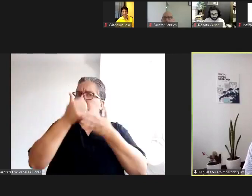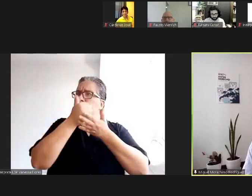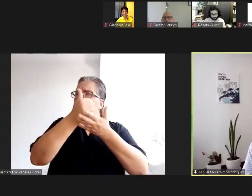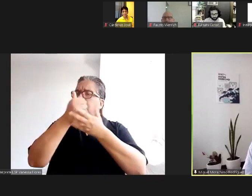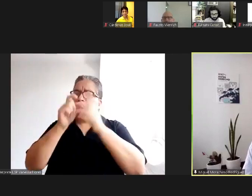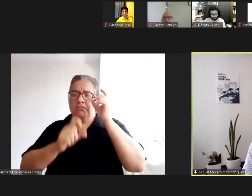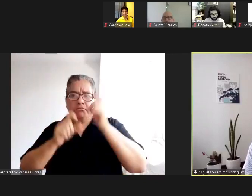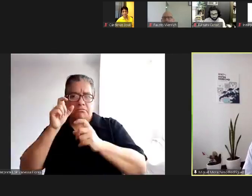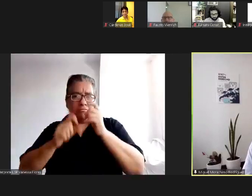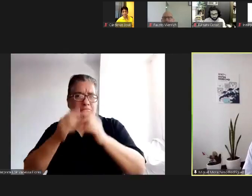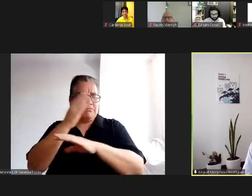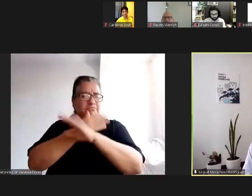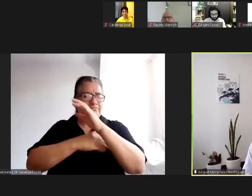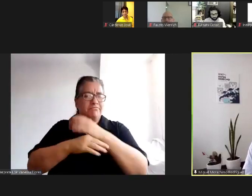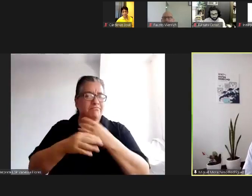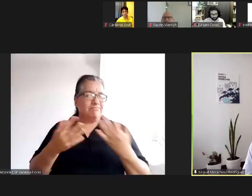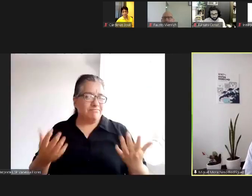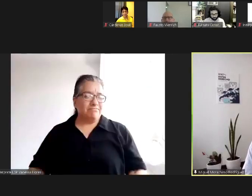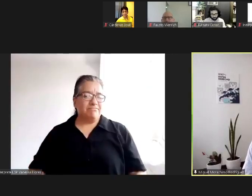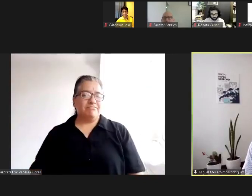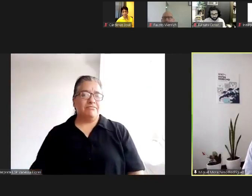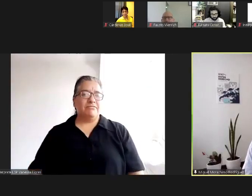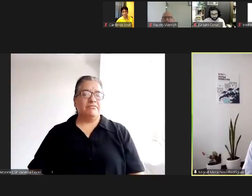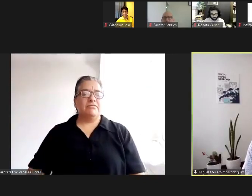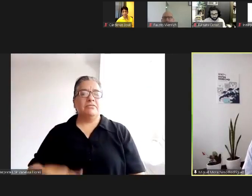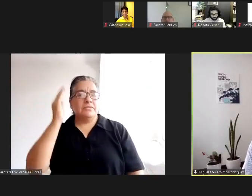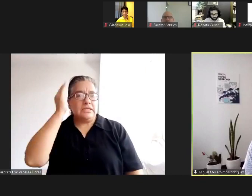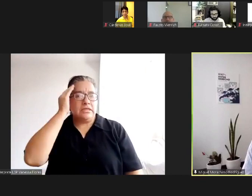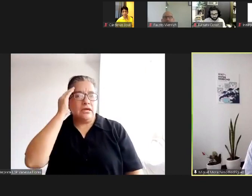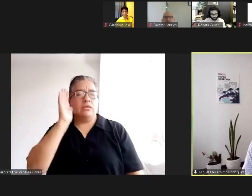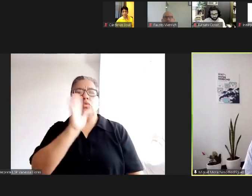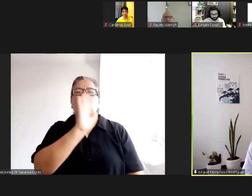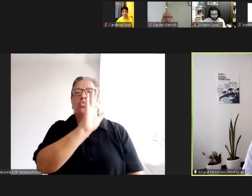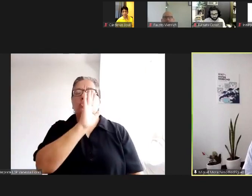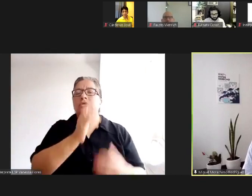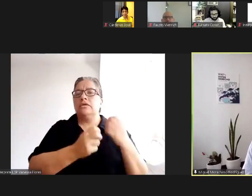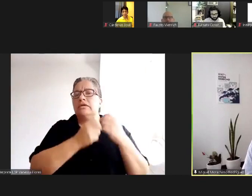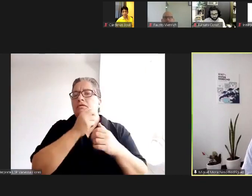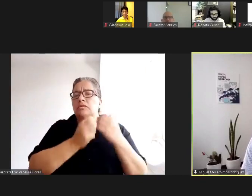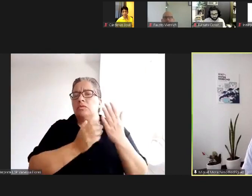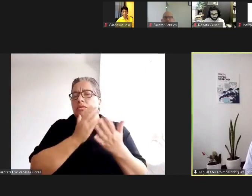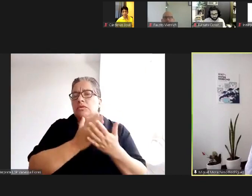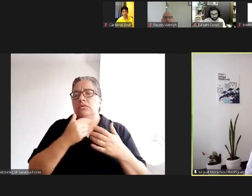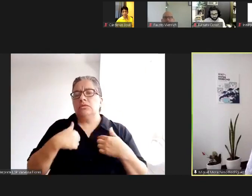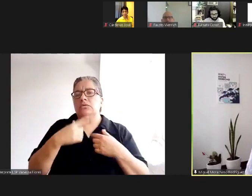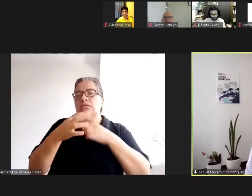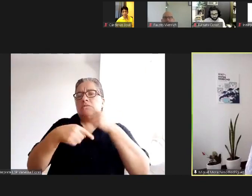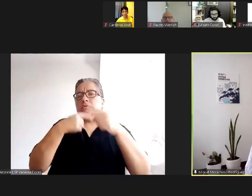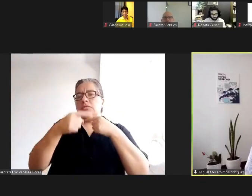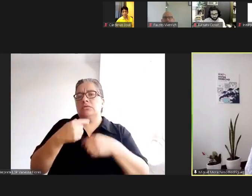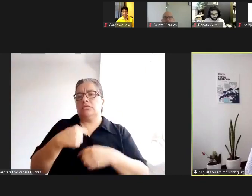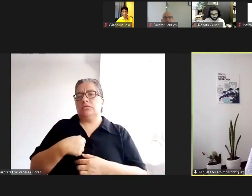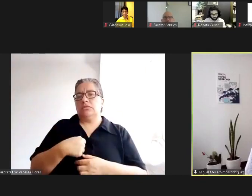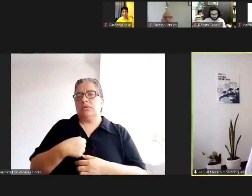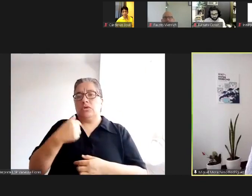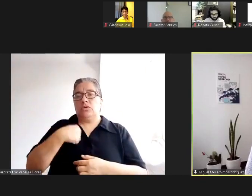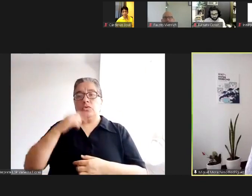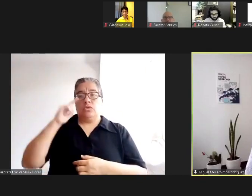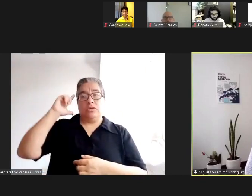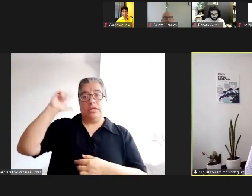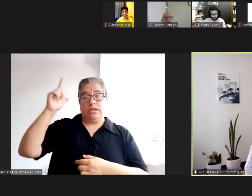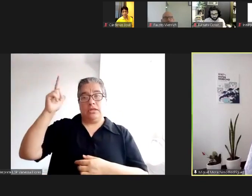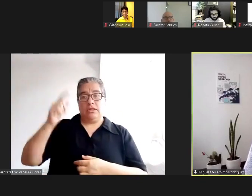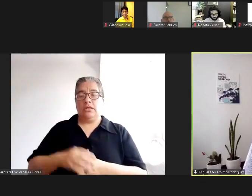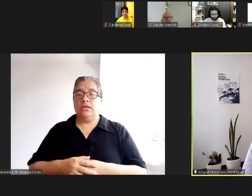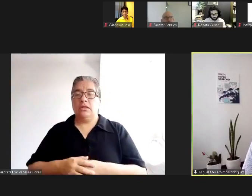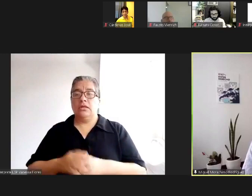personas con discapacidad y de su realidad. Yo les comentaba que yo además soy uno de los líderes de Creative Commons Perú y